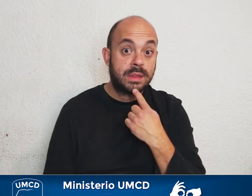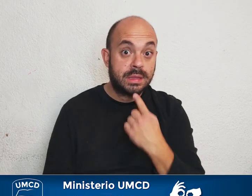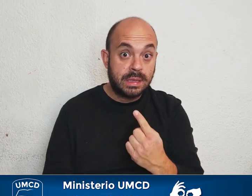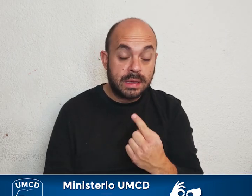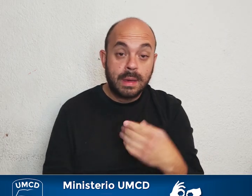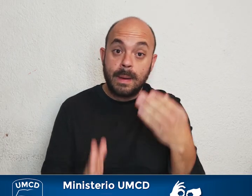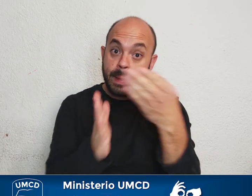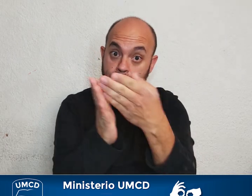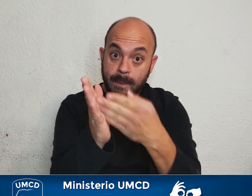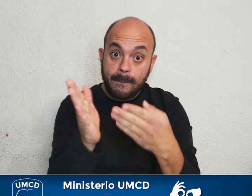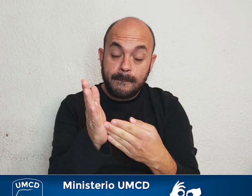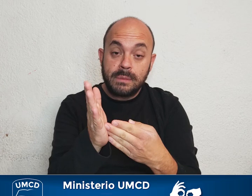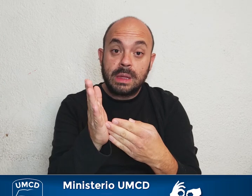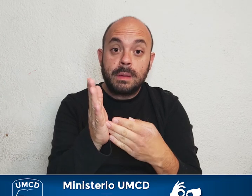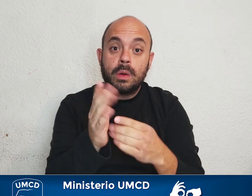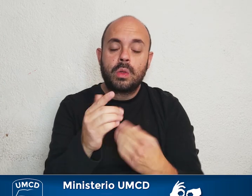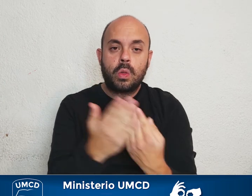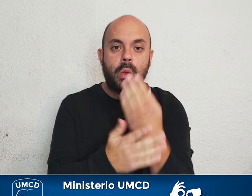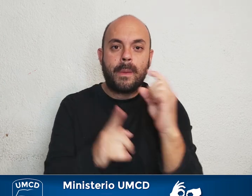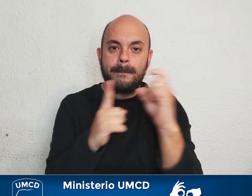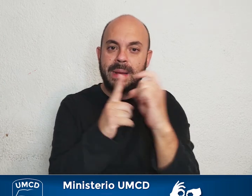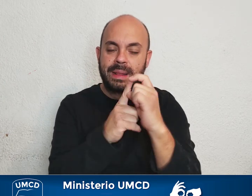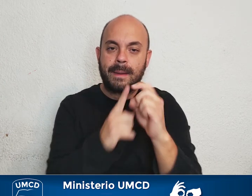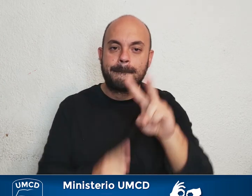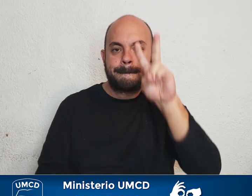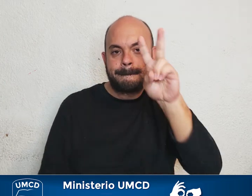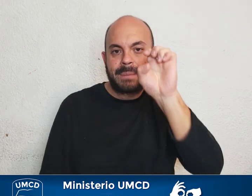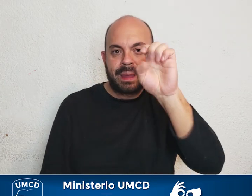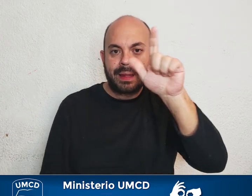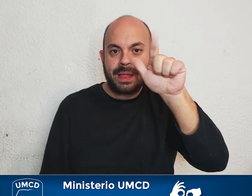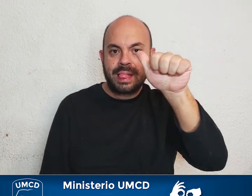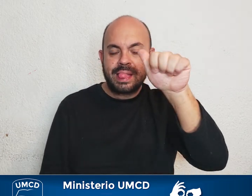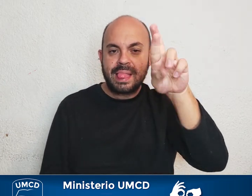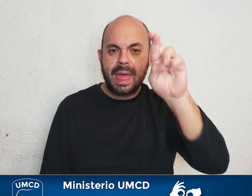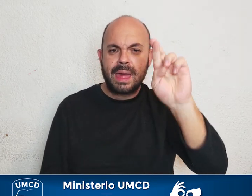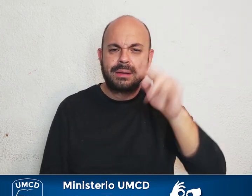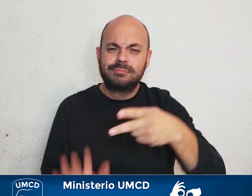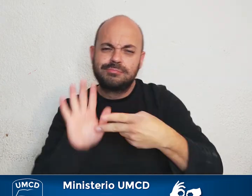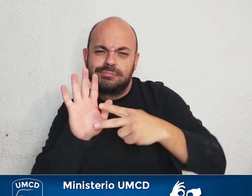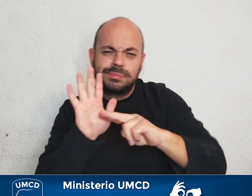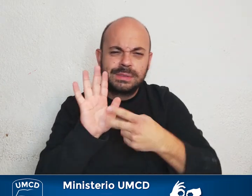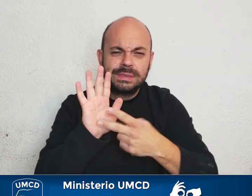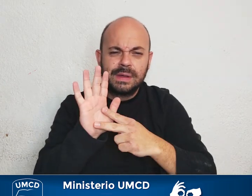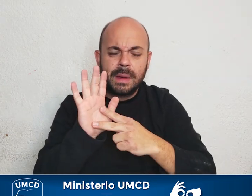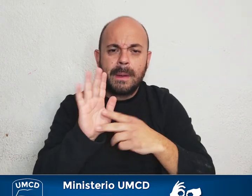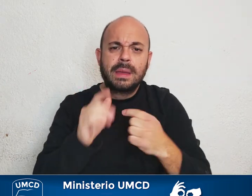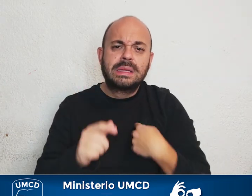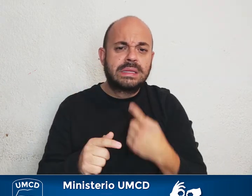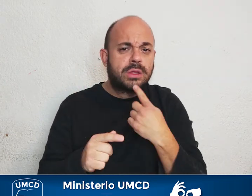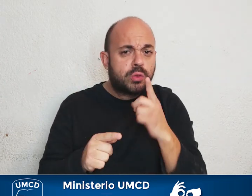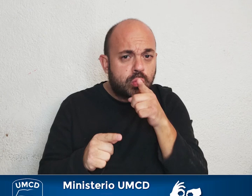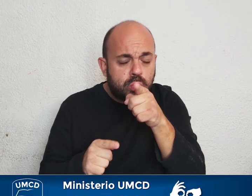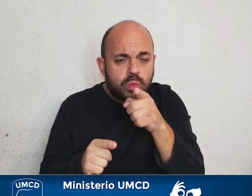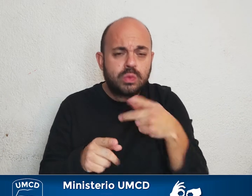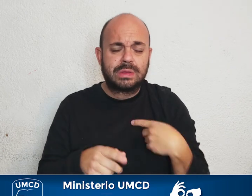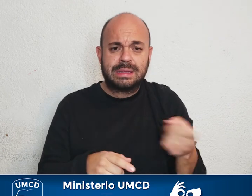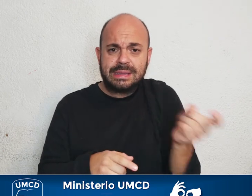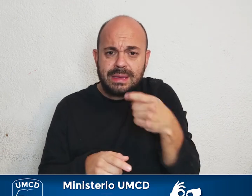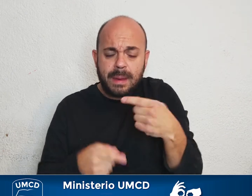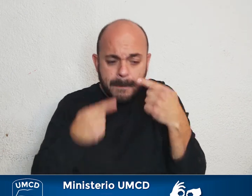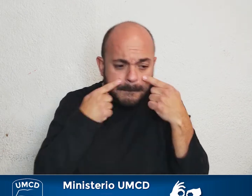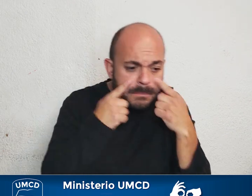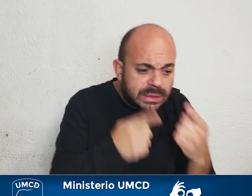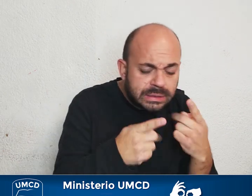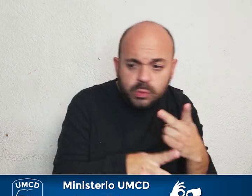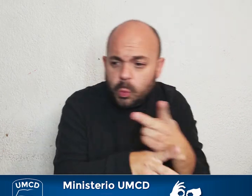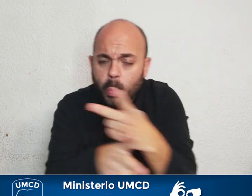El concepto de velar se encuentra en varios pasajes de la Biblia. Desde el Antiguo Testamento, cuando se nos llama a ser atalayas, para estar mirando la